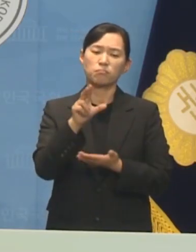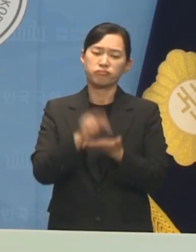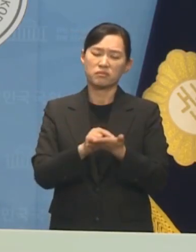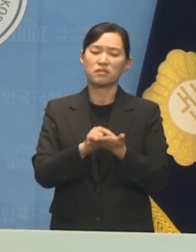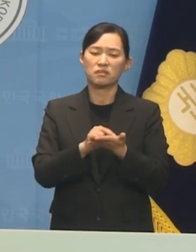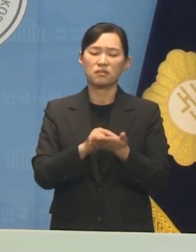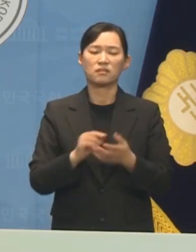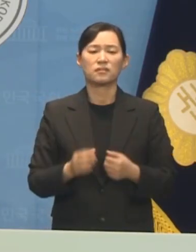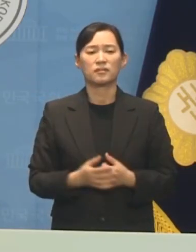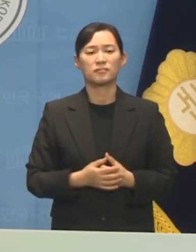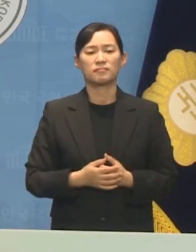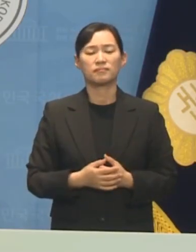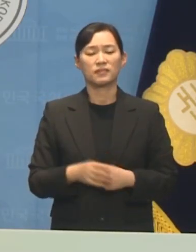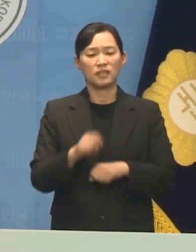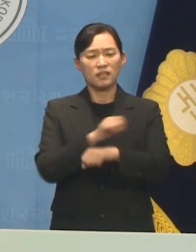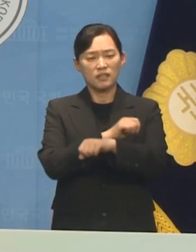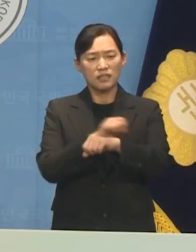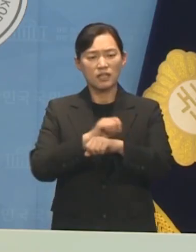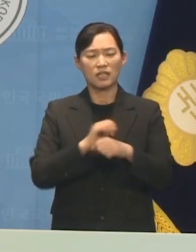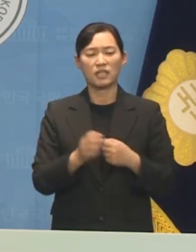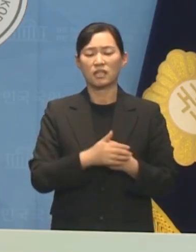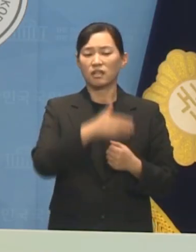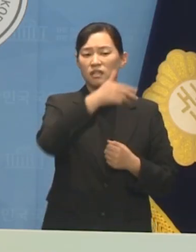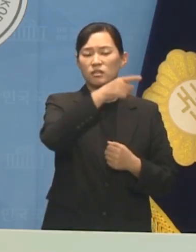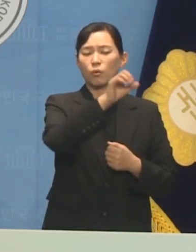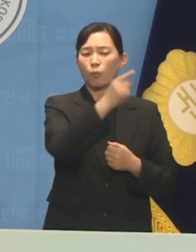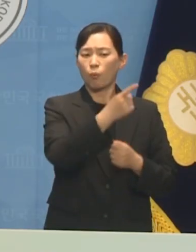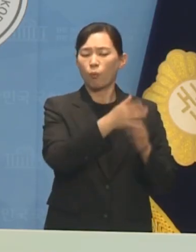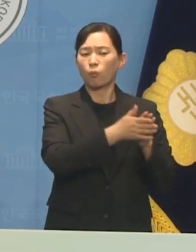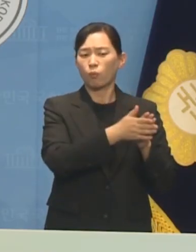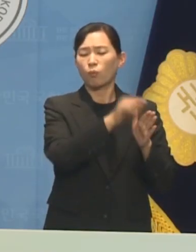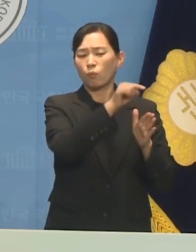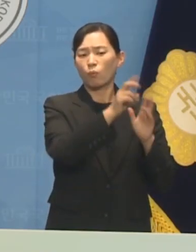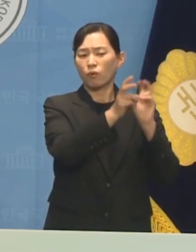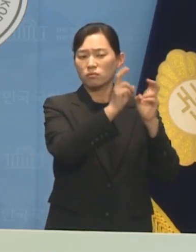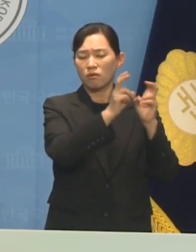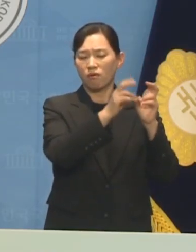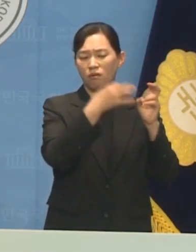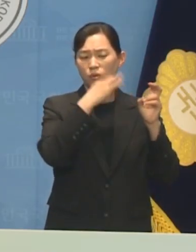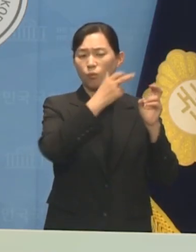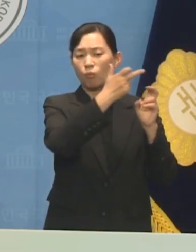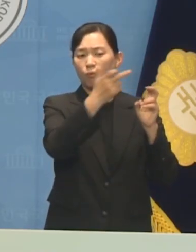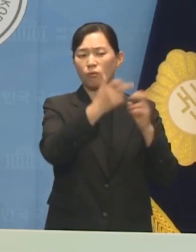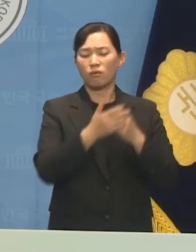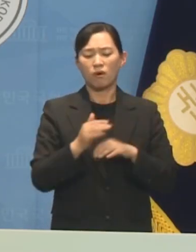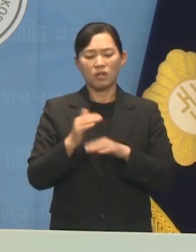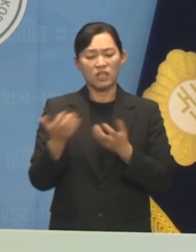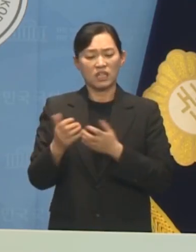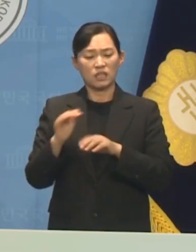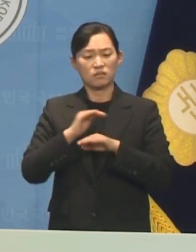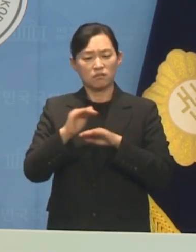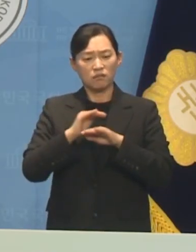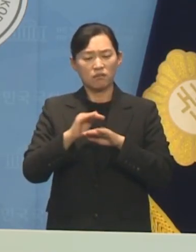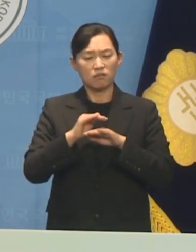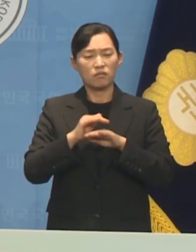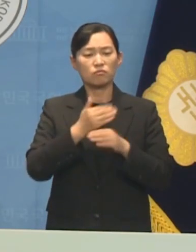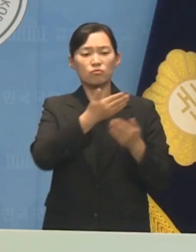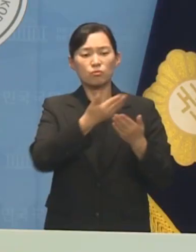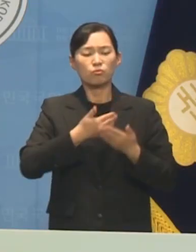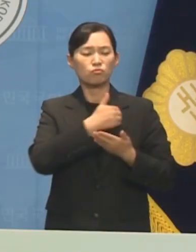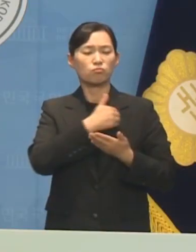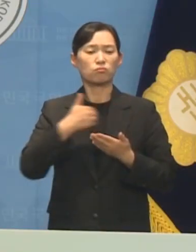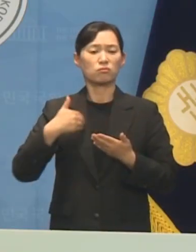있다는 것입니다. 특히 청원아이스의 높은 이익 수준을 고려할 때 업무용 차량 지급은